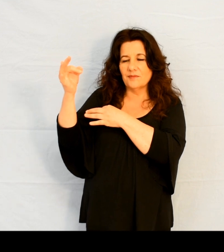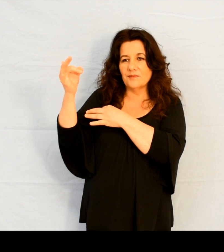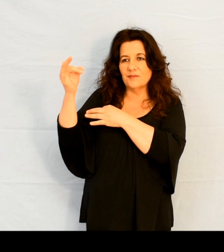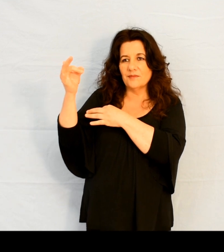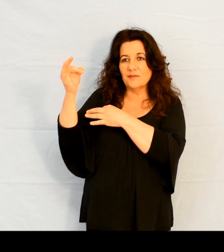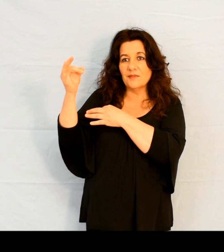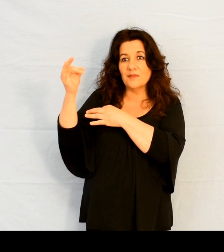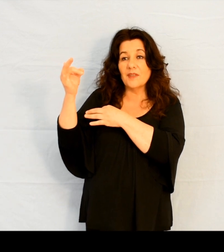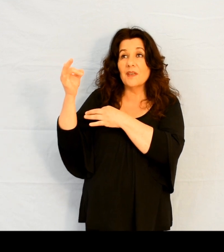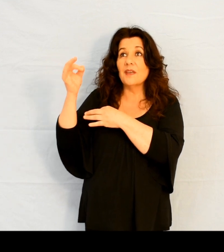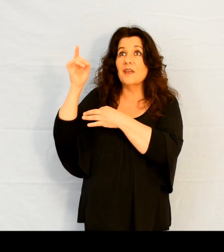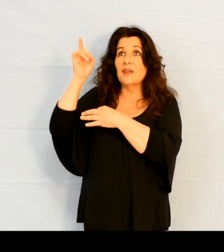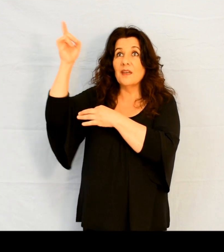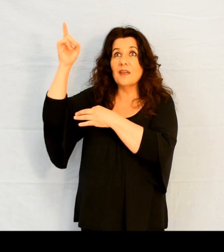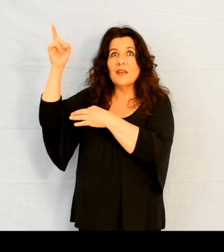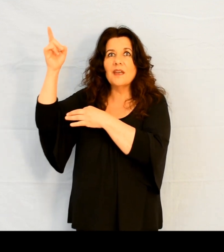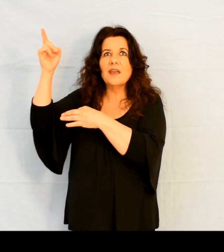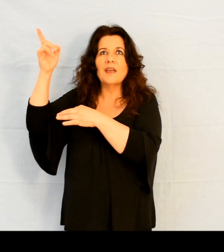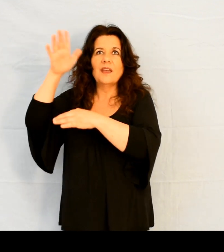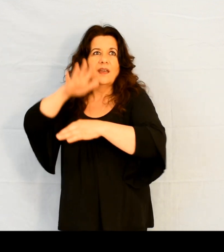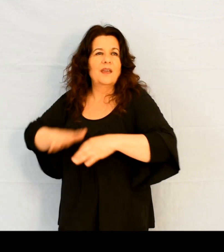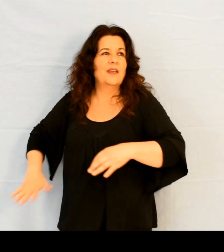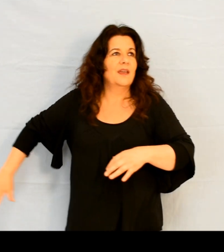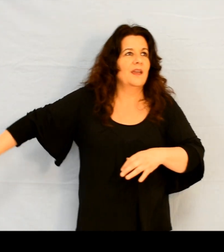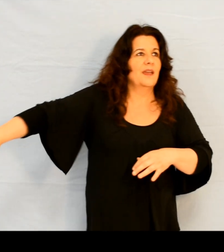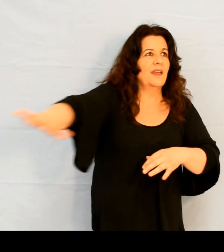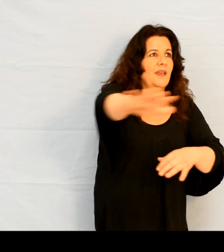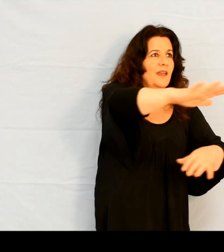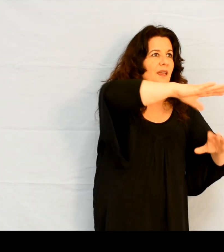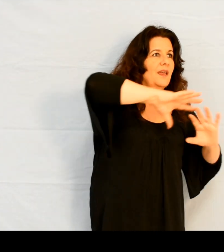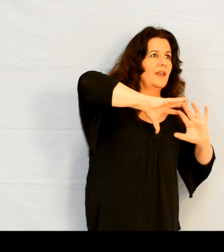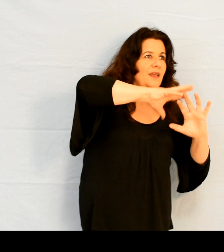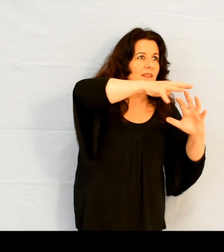Il a pour toujours aménagé la terre et la peuplée de troupeaux.